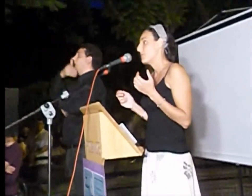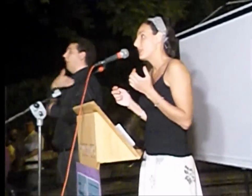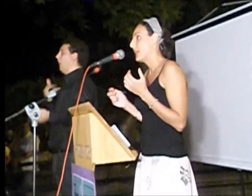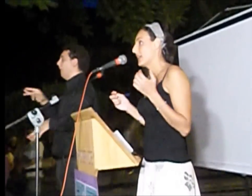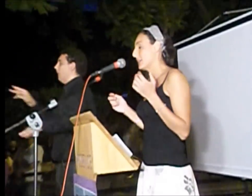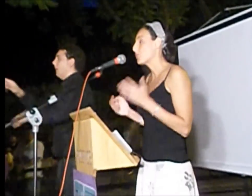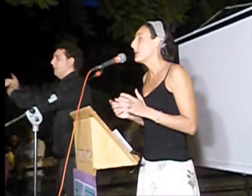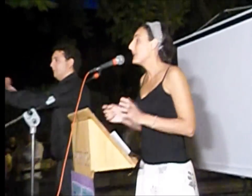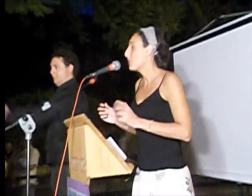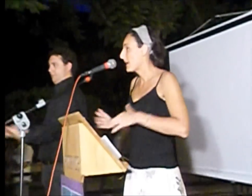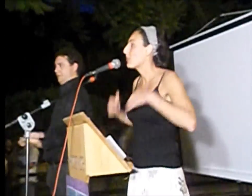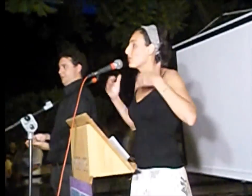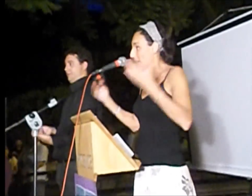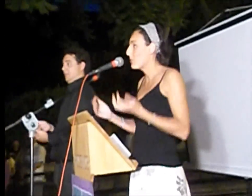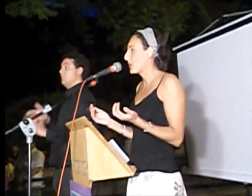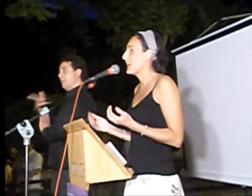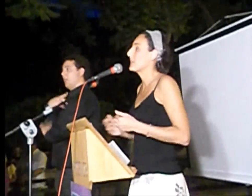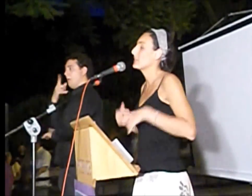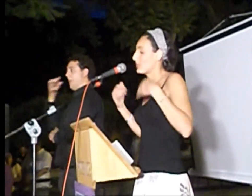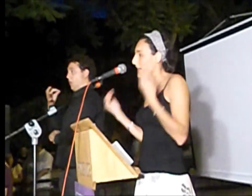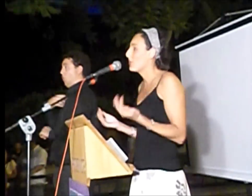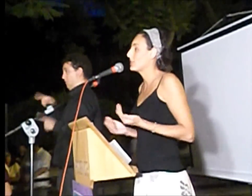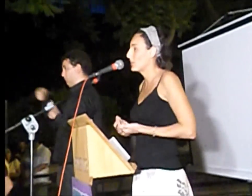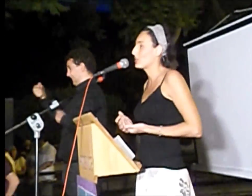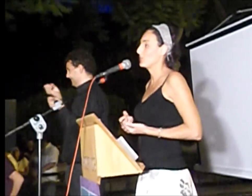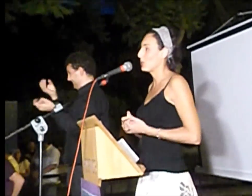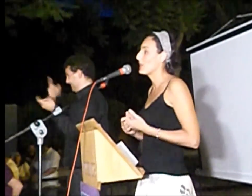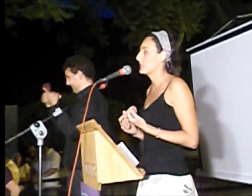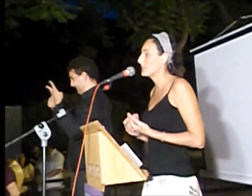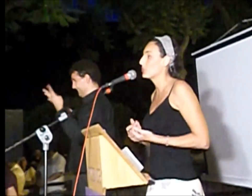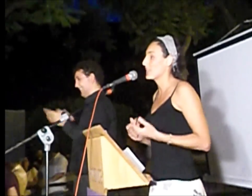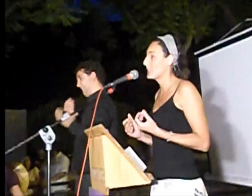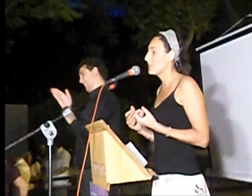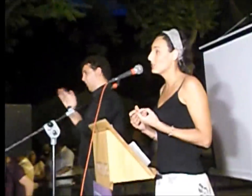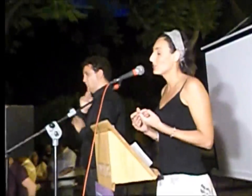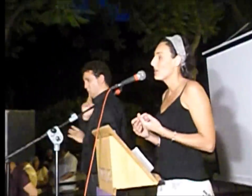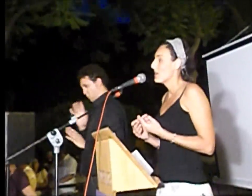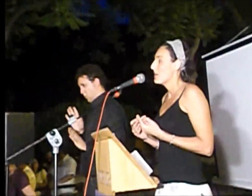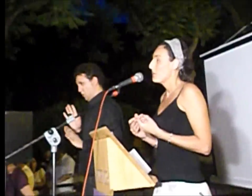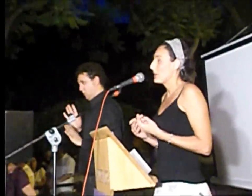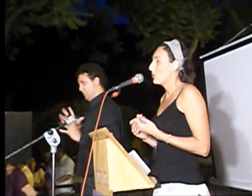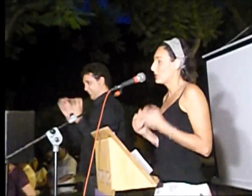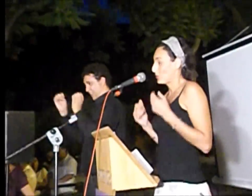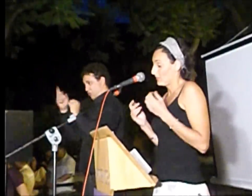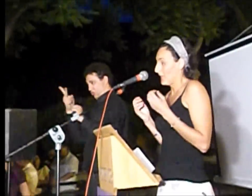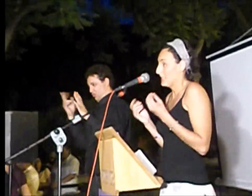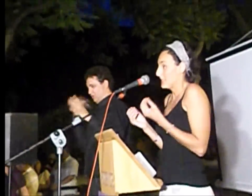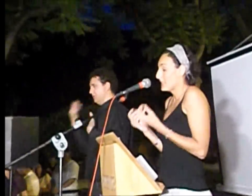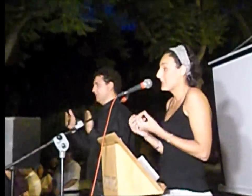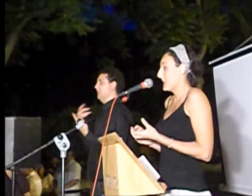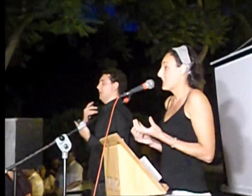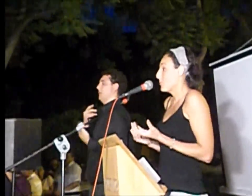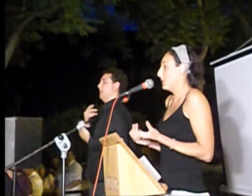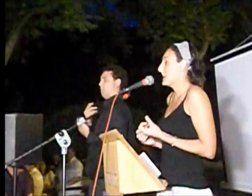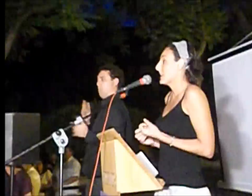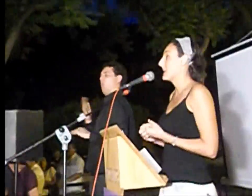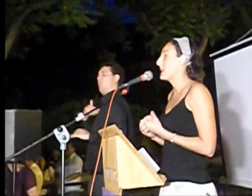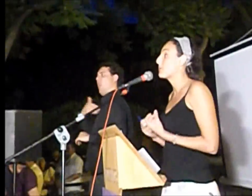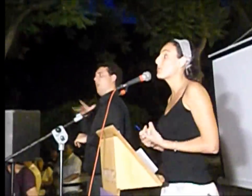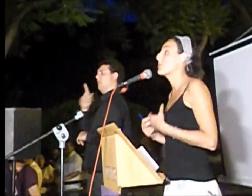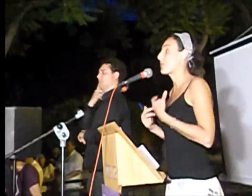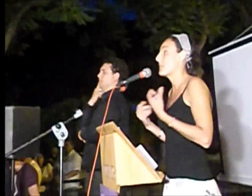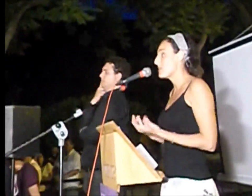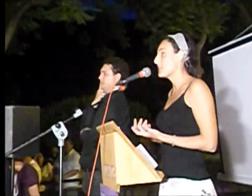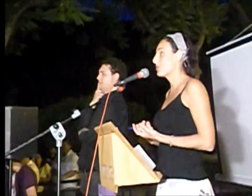entonces es un peligro ahora contaré por qué ahora contaré Cuáles son las consecuencias de estos tratados pero es ya ya te demuestra